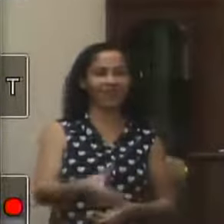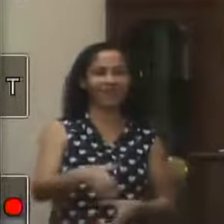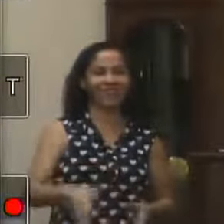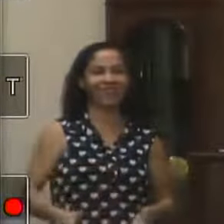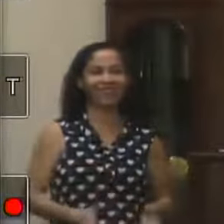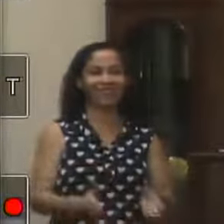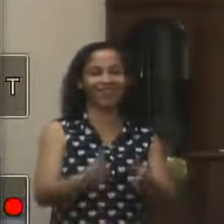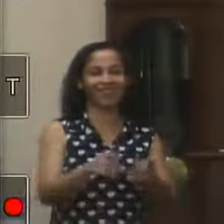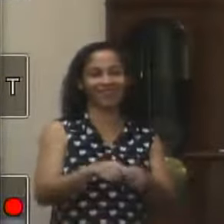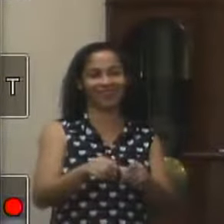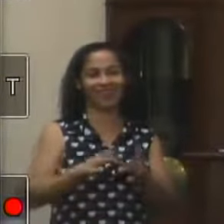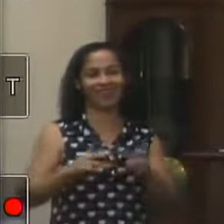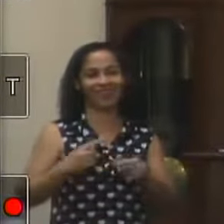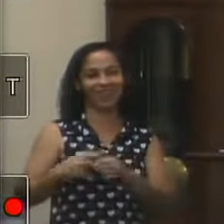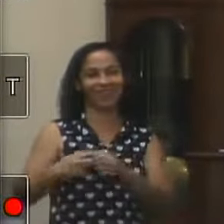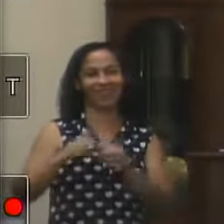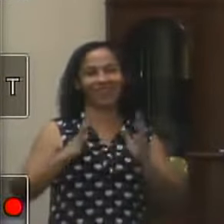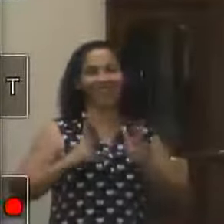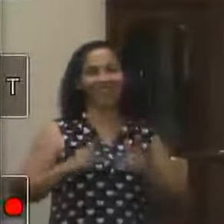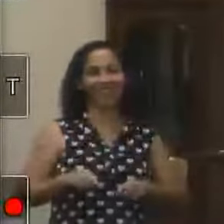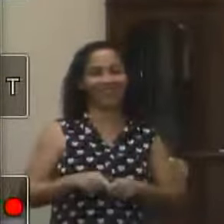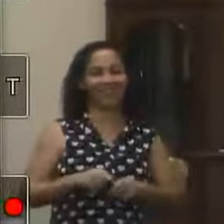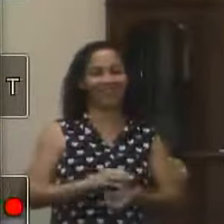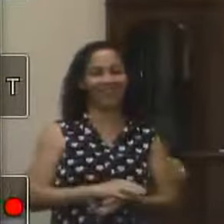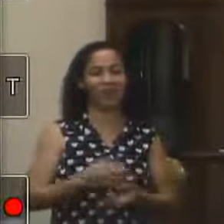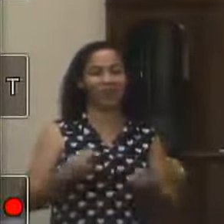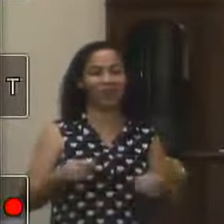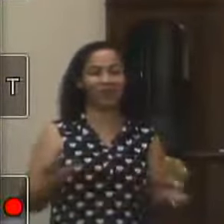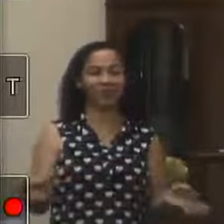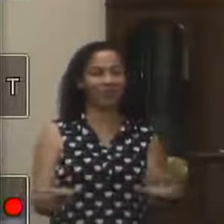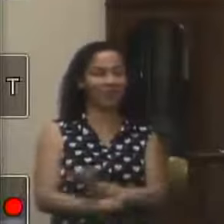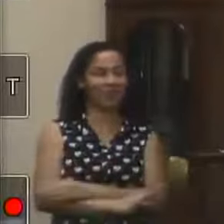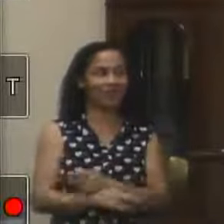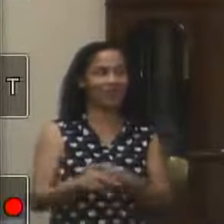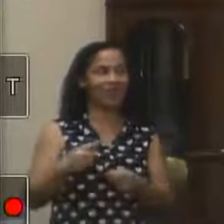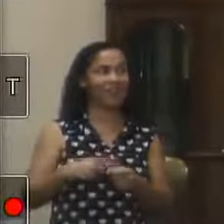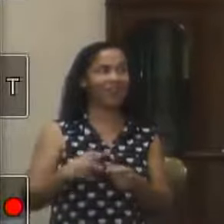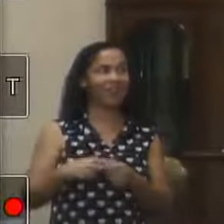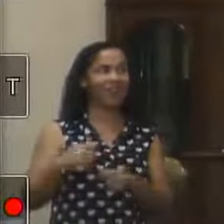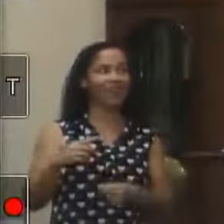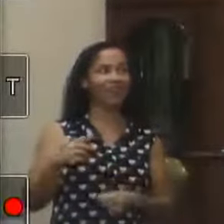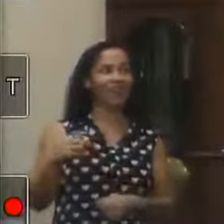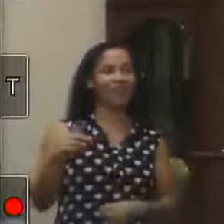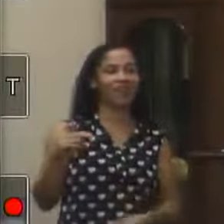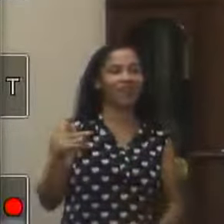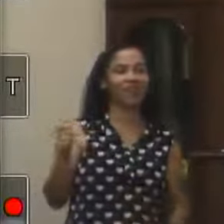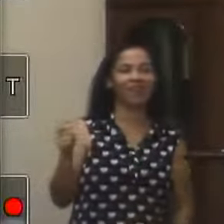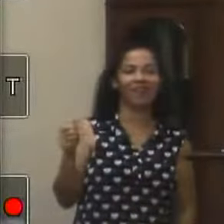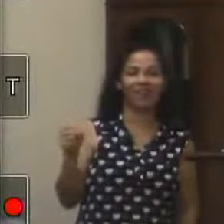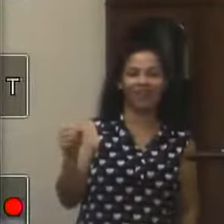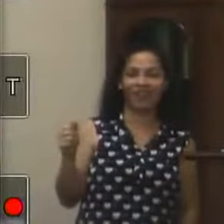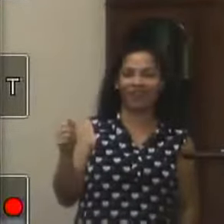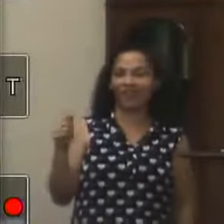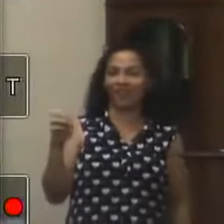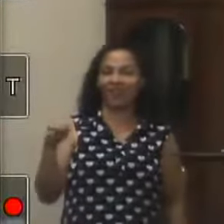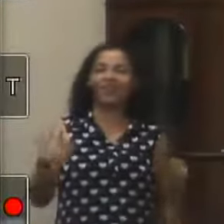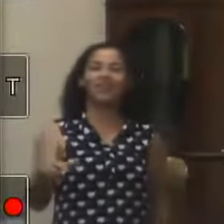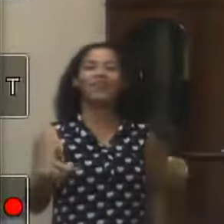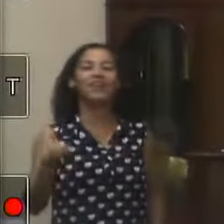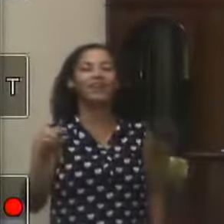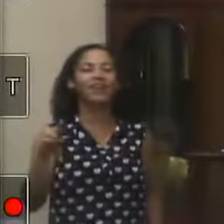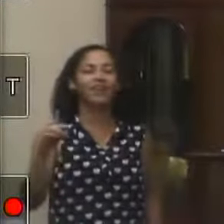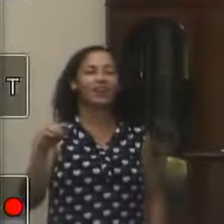Então, terminando algumas partes lá que a gente tem que fazer lá no Barra da Passagem, eu estou olhando o Dudu Lopes ali. Tem um problema também daquela enchente